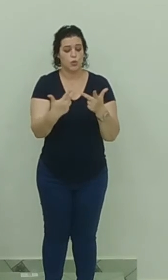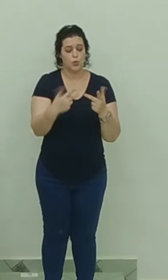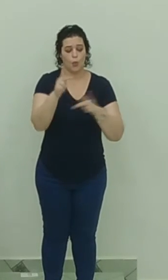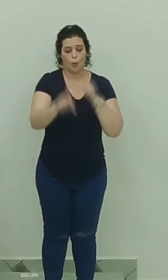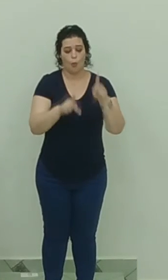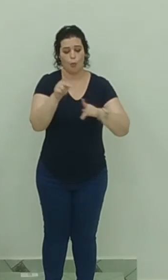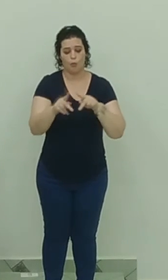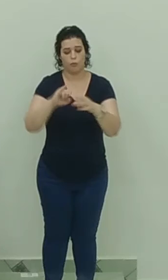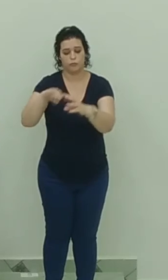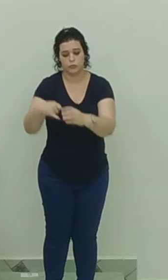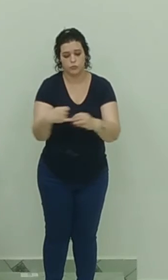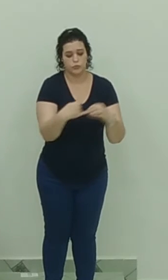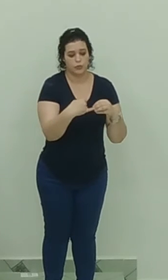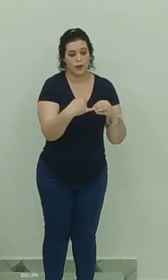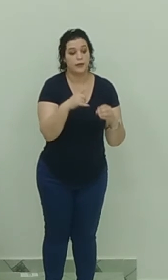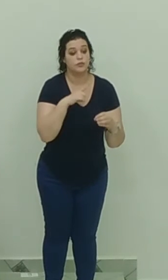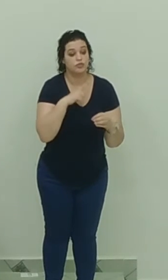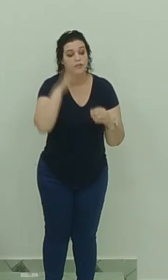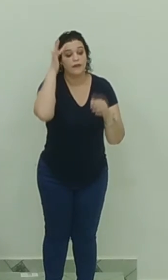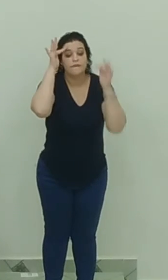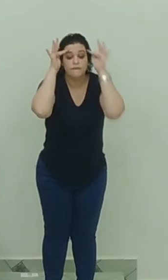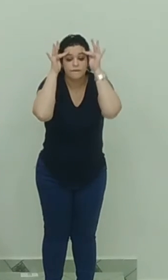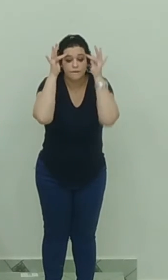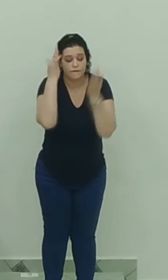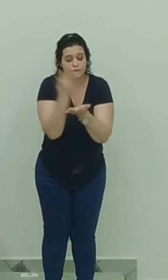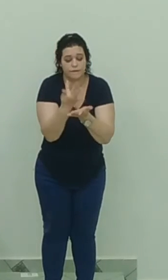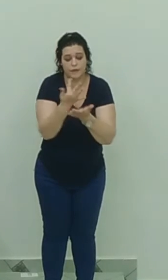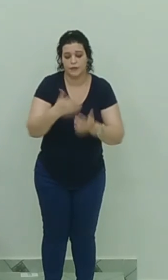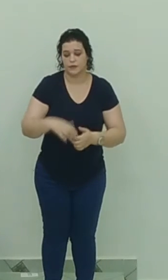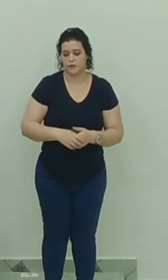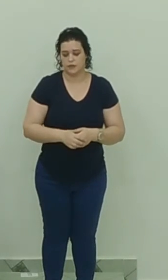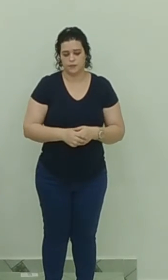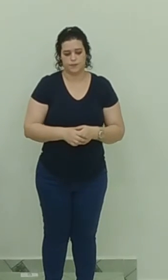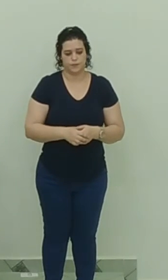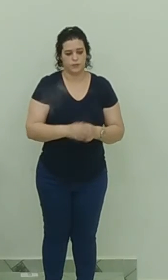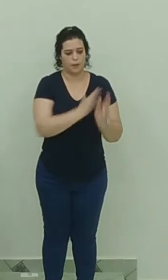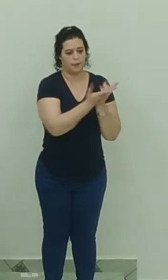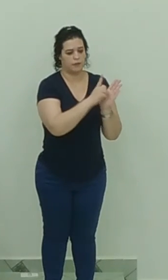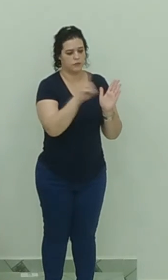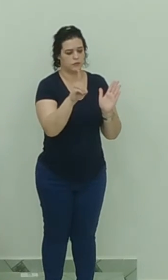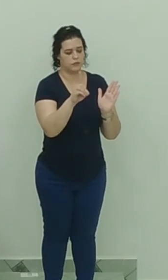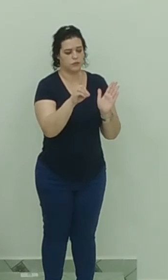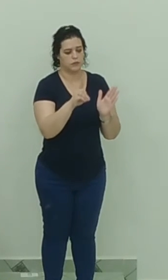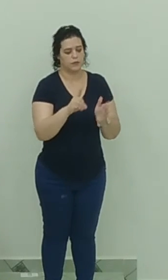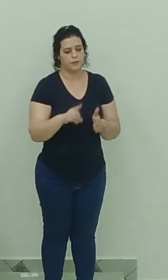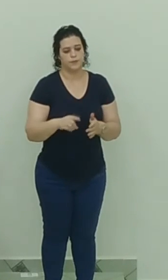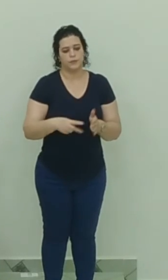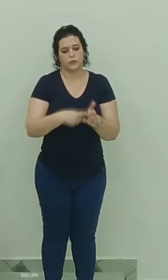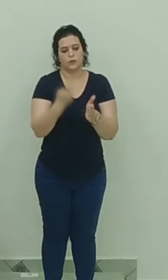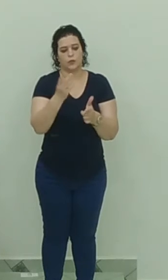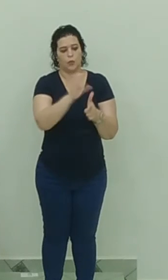E não pelo que nós vemos. Segunda carta aos Coríntios 5, verso 7.